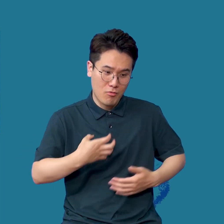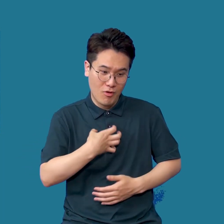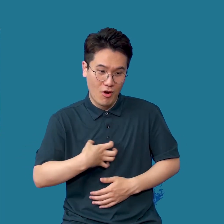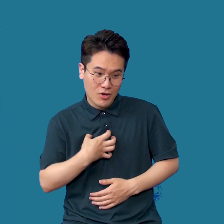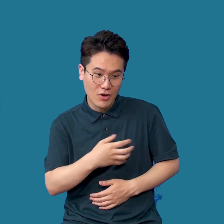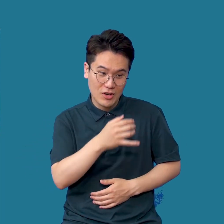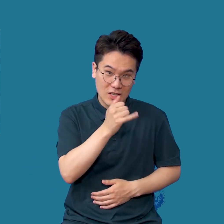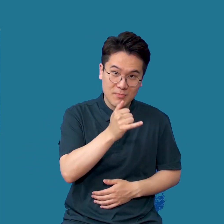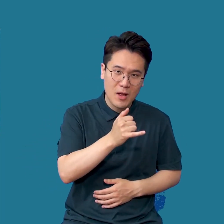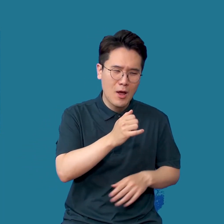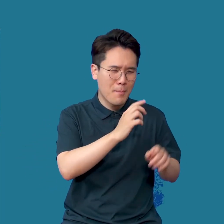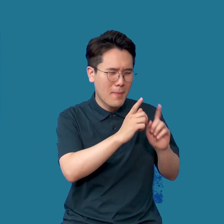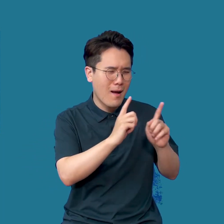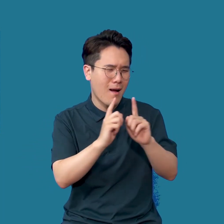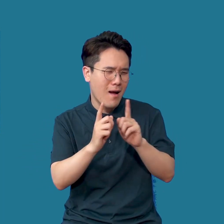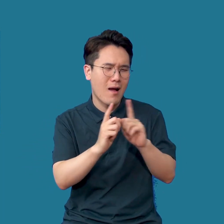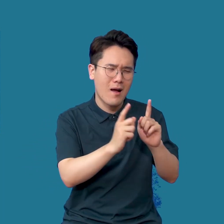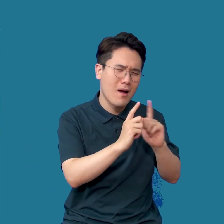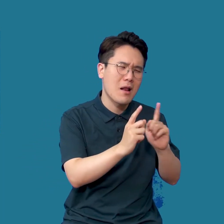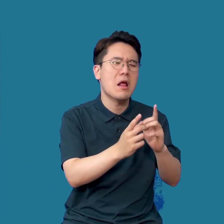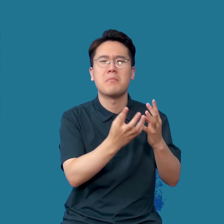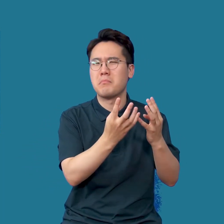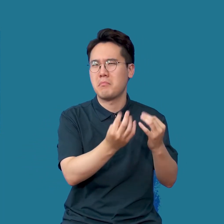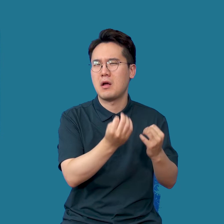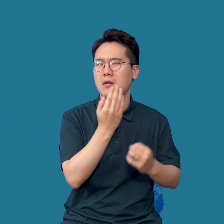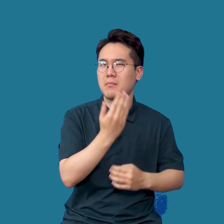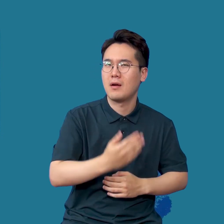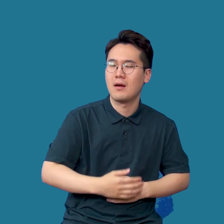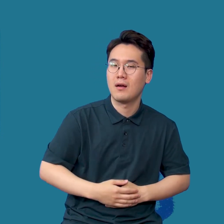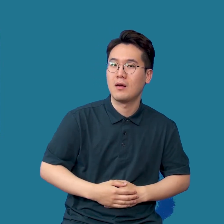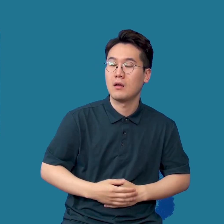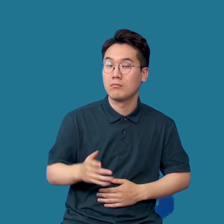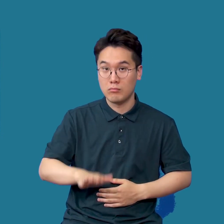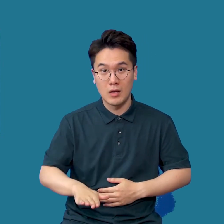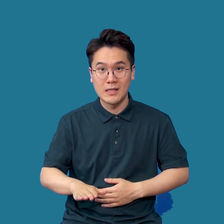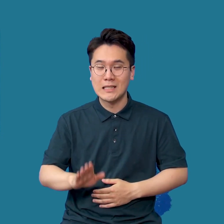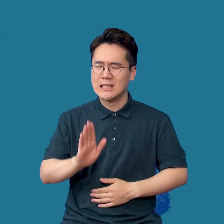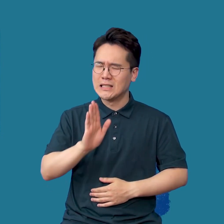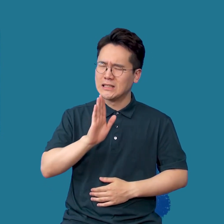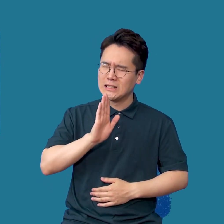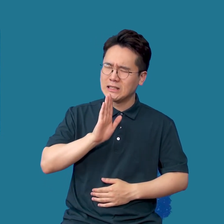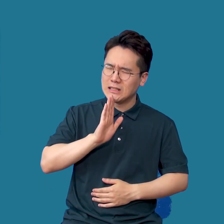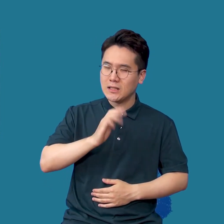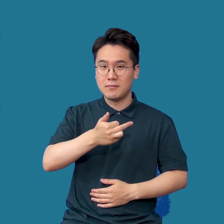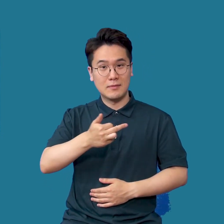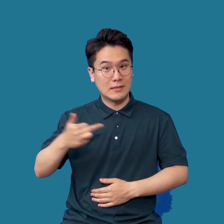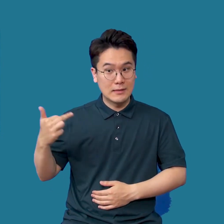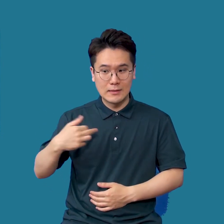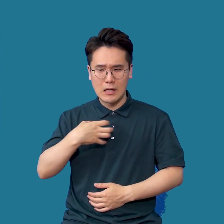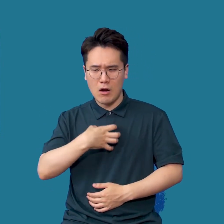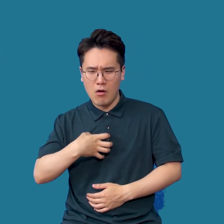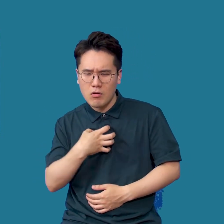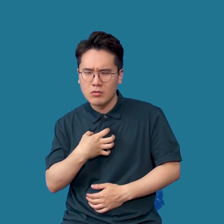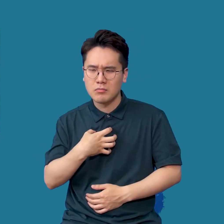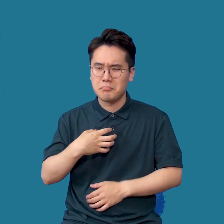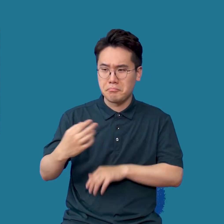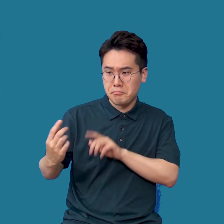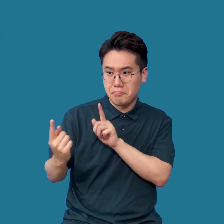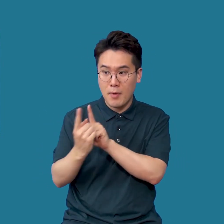것인 것이 대부분의 경우지요. 진짜로 큰 근심을 만나면 말문이